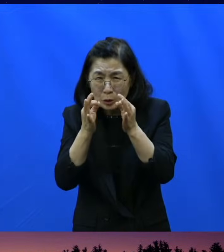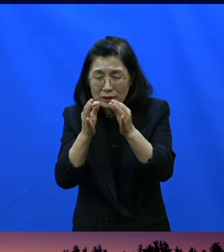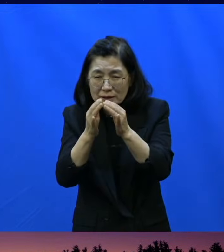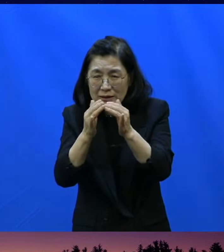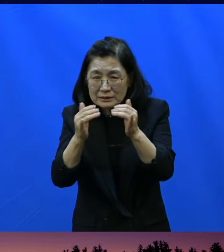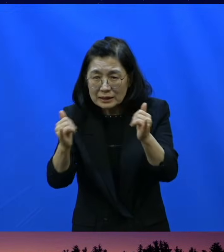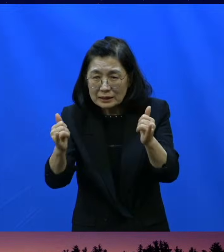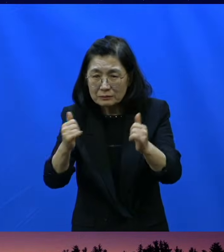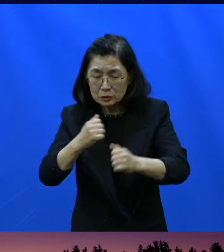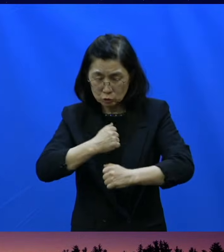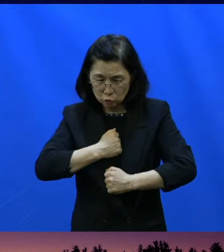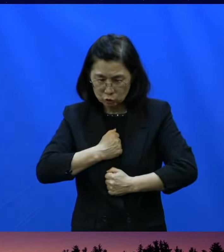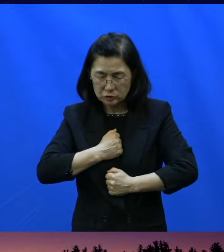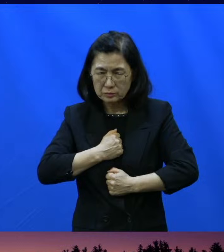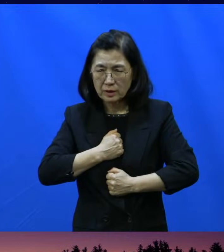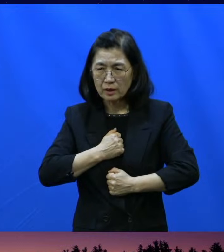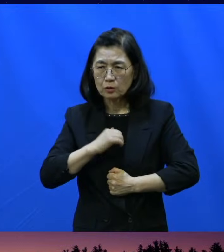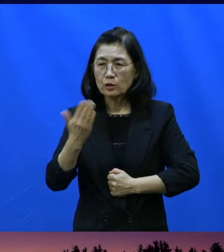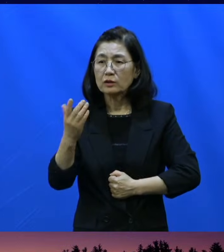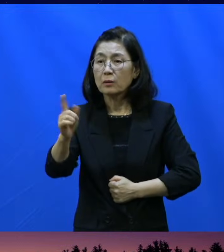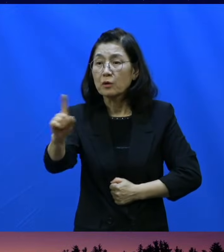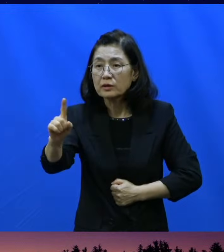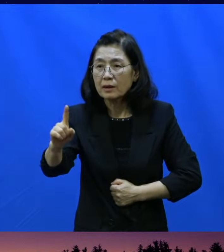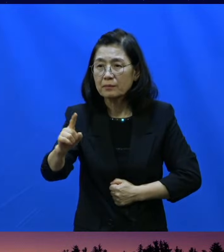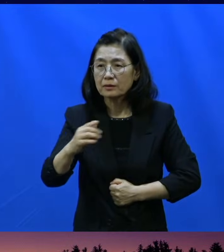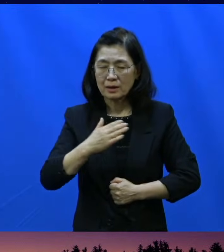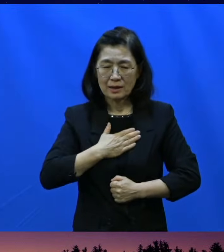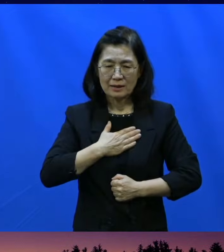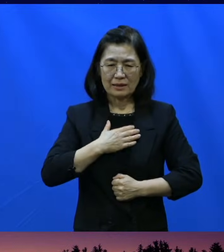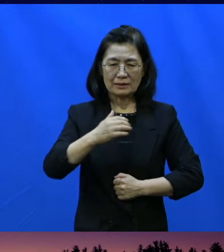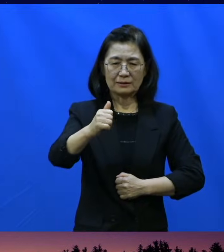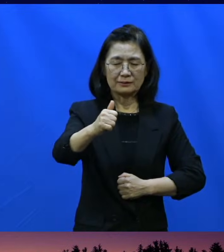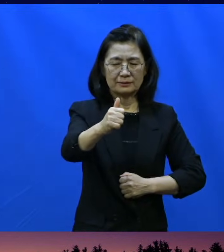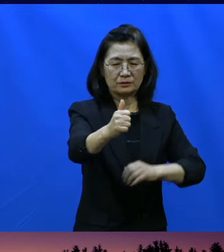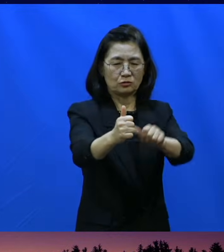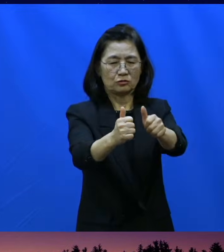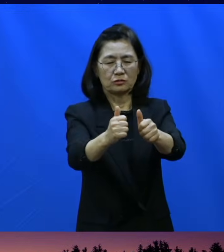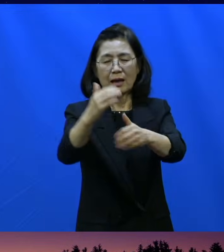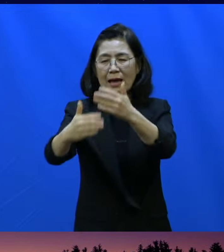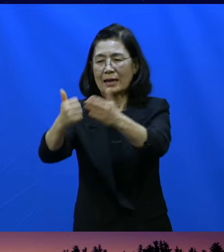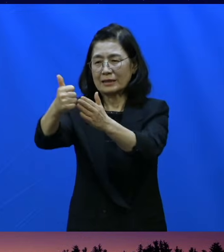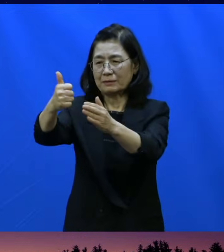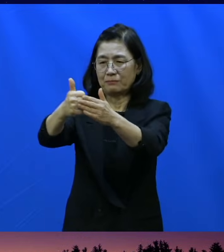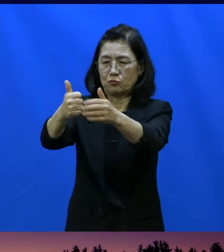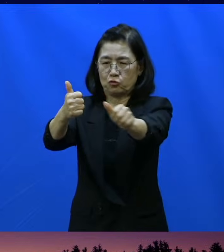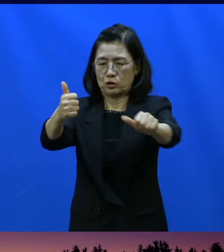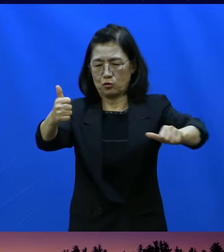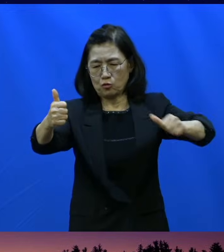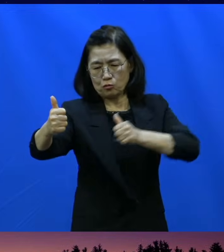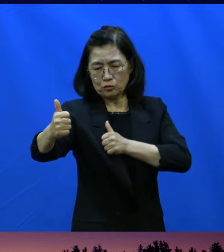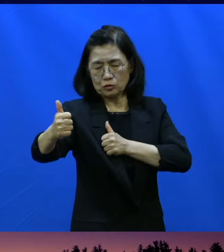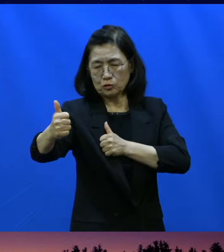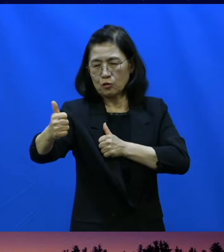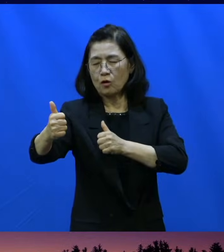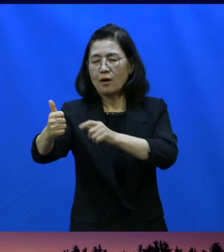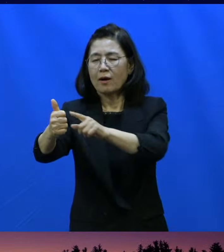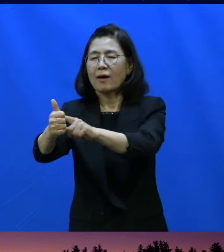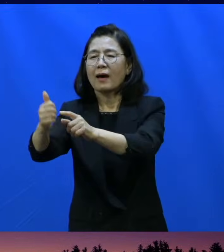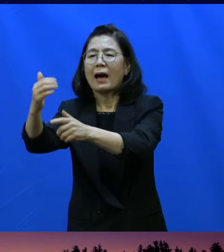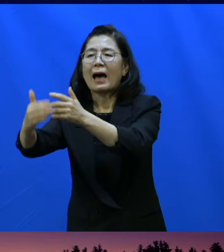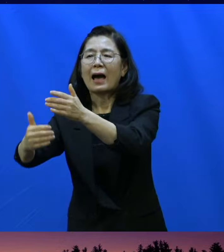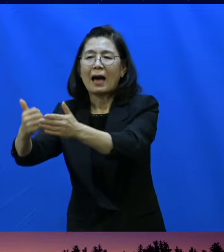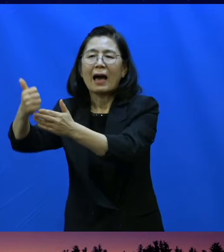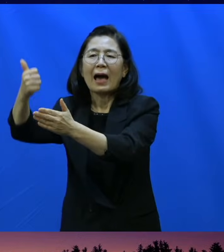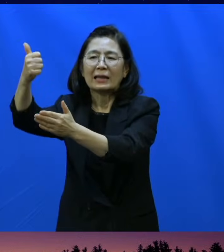역사하실 공간을 내어드리는 겁니다. 내어드리는 거. 어떤 때는 여러분 기도해도 그래요. 기도해도 막 우리가